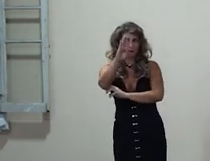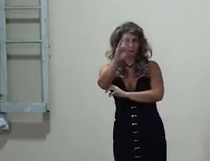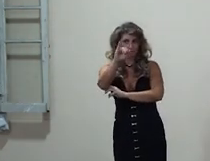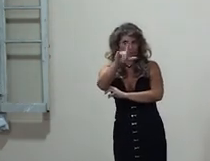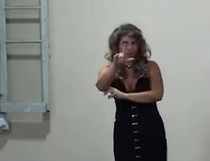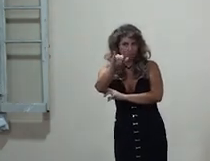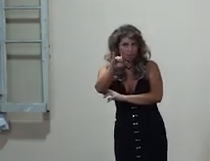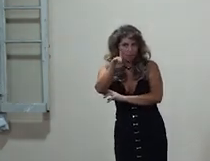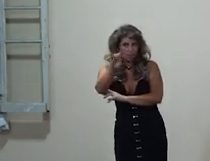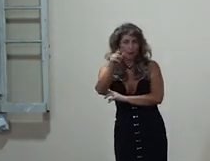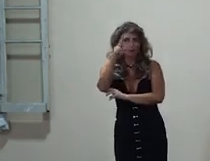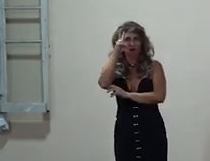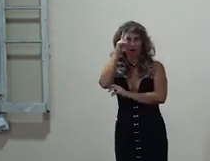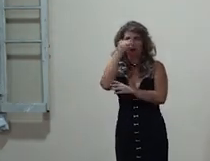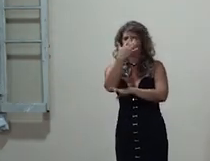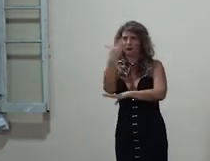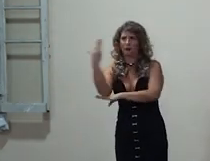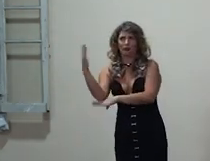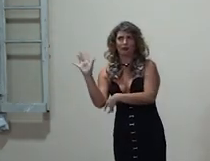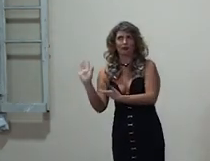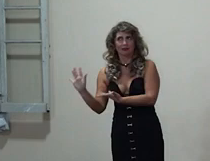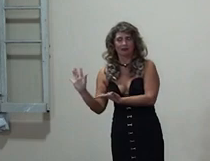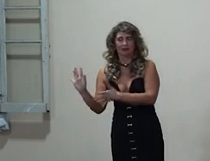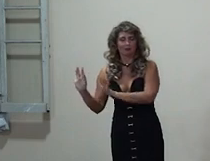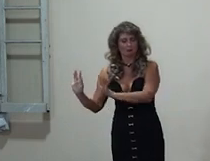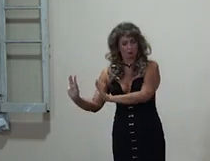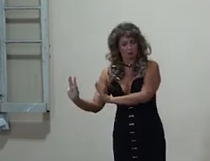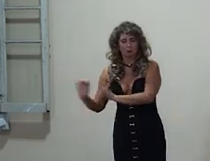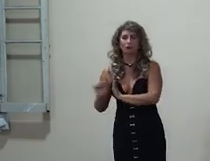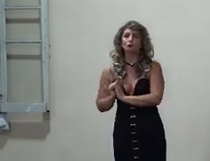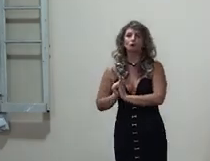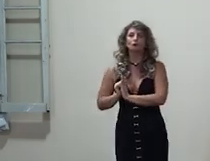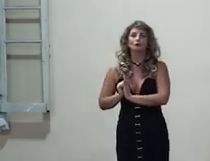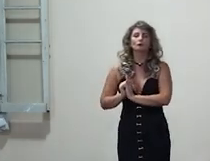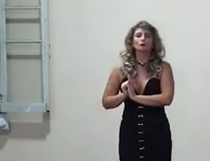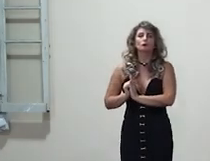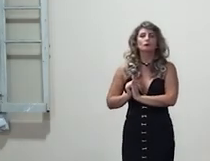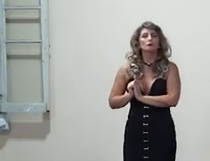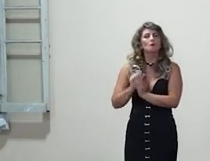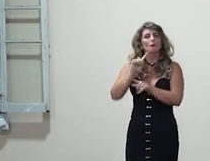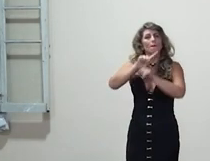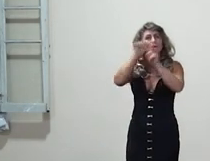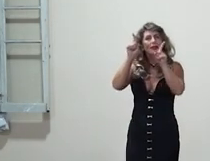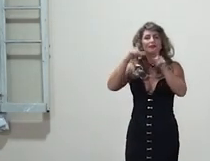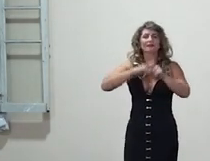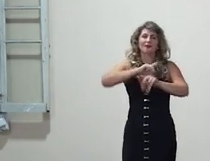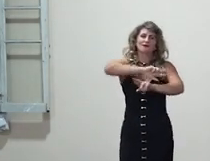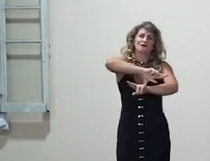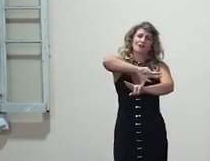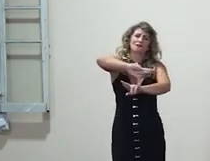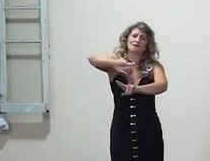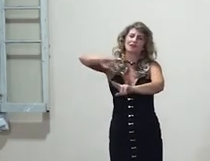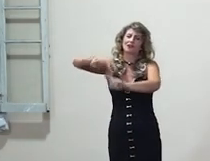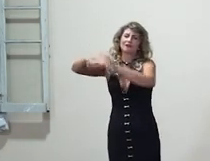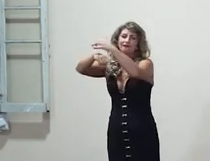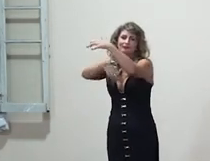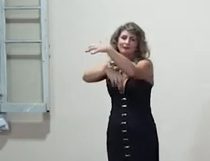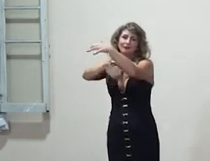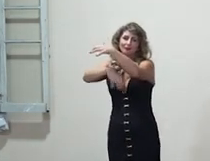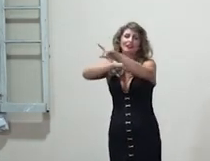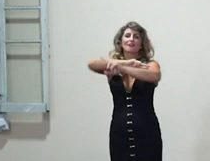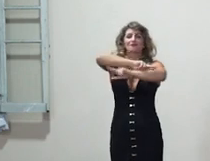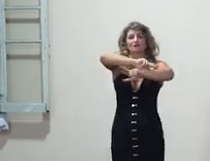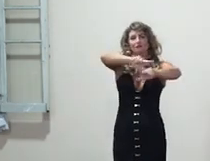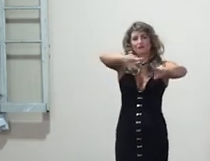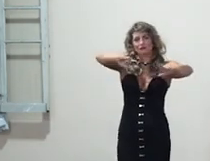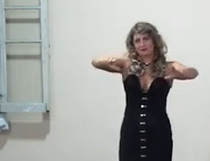primeiro momento de meio ambiente, né? Primeiro momento. Mas existem várias sustentabilidades. Não